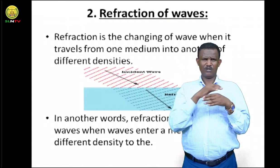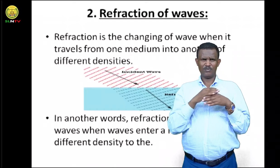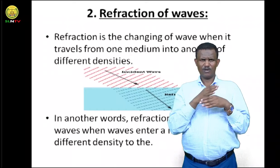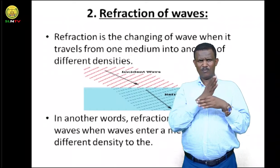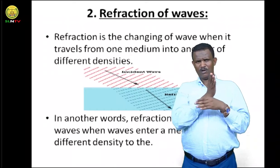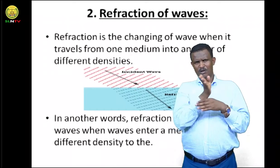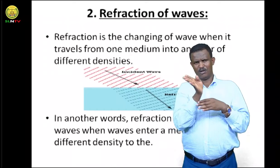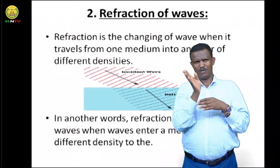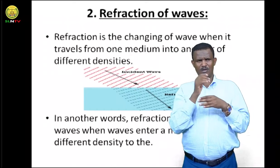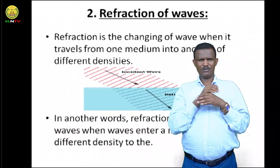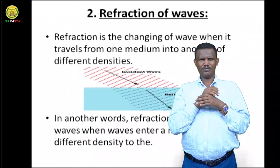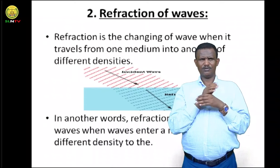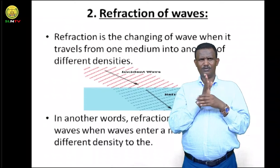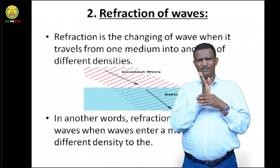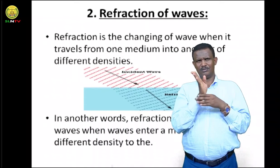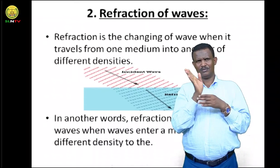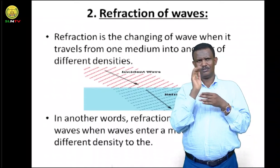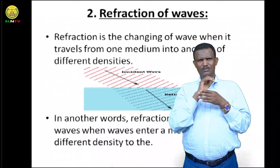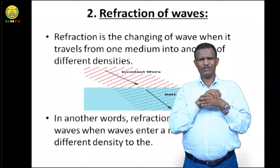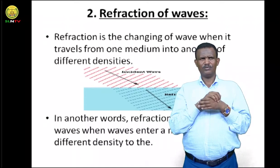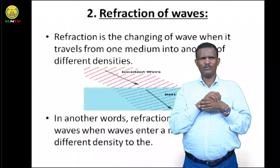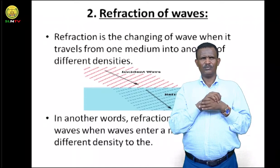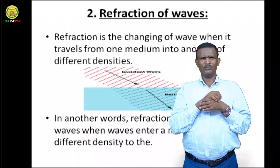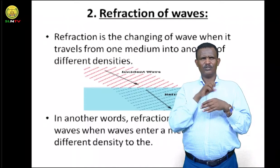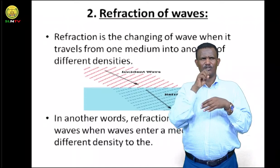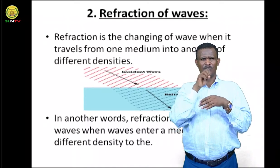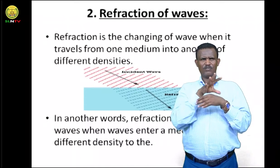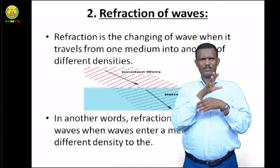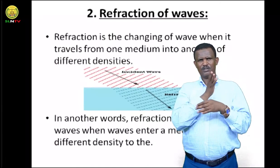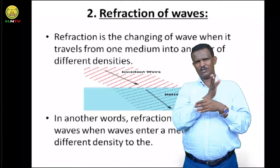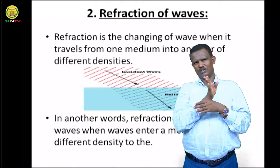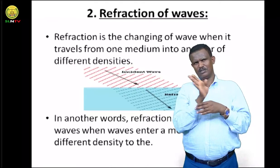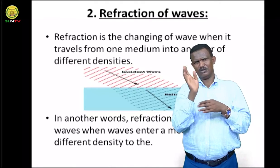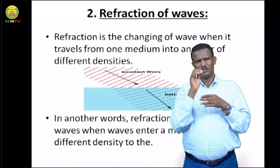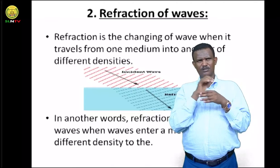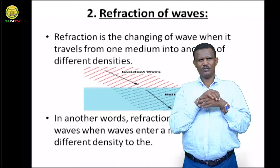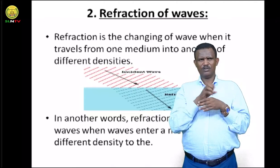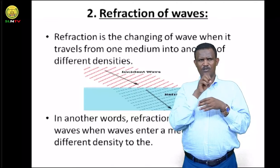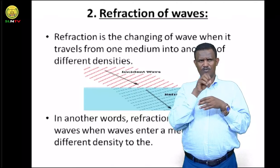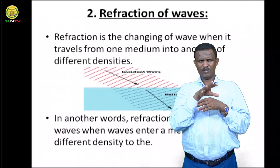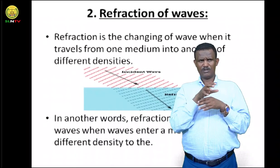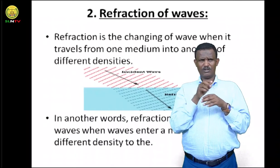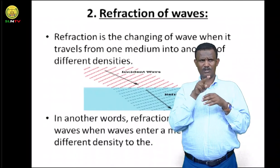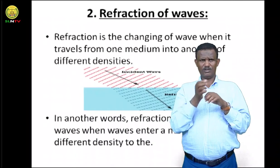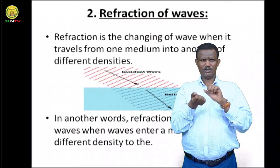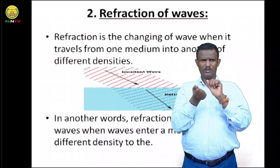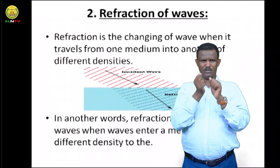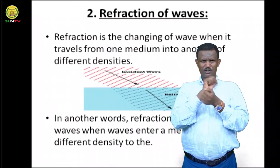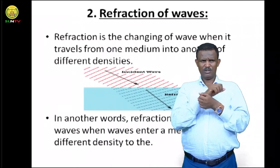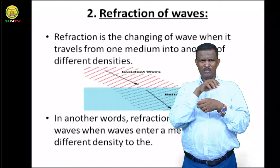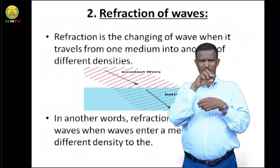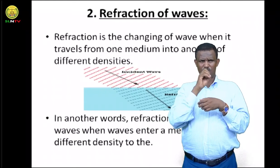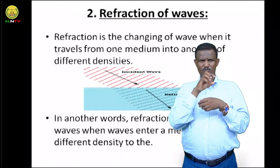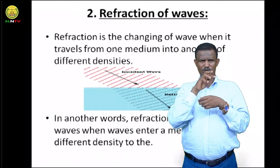waxaa lagu dhifaan gareeyaa marka refractionku is the change of wave when it travels from one medium into